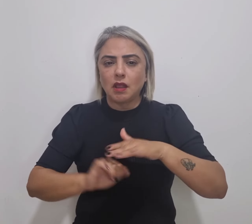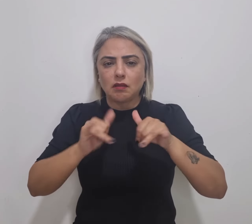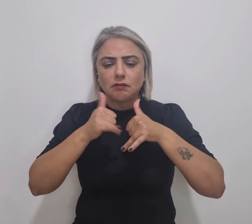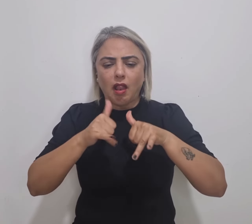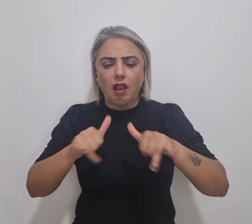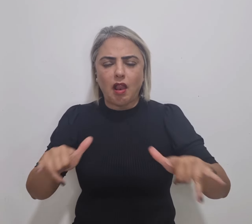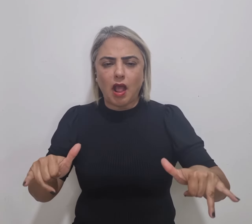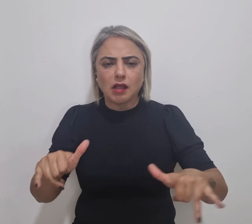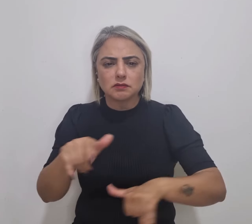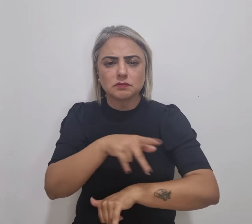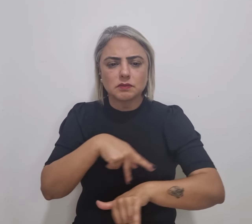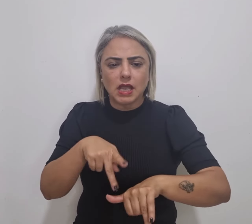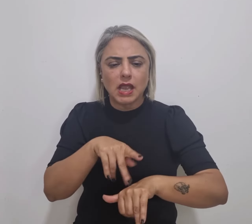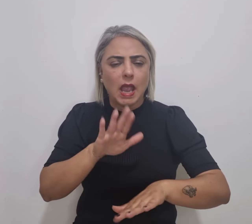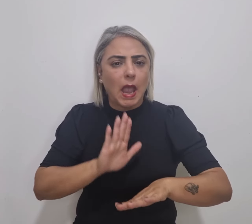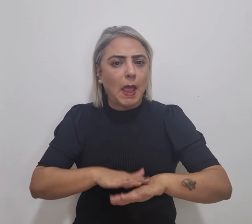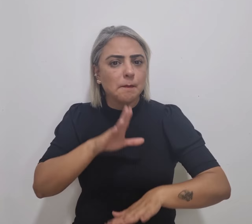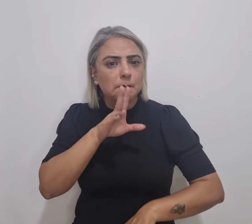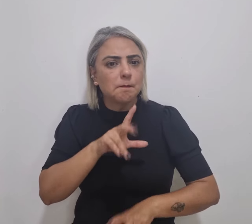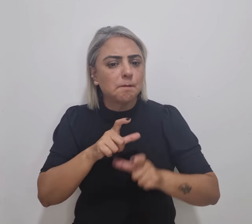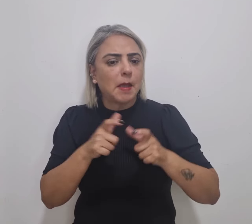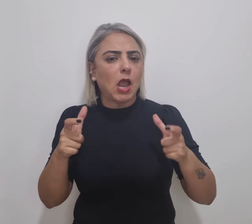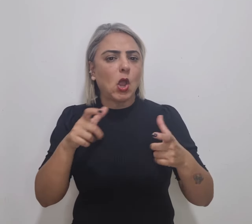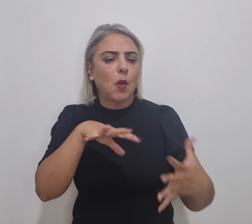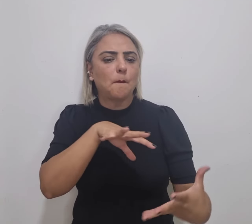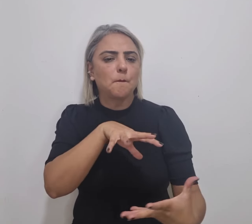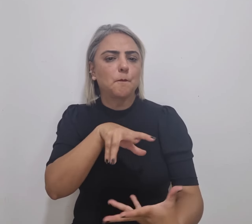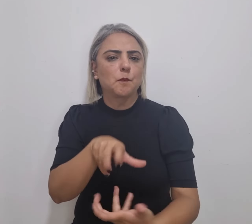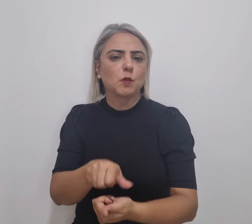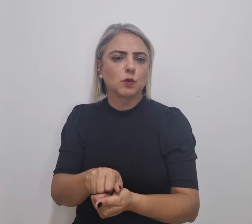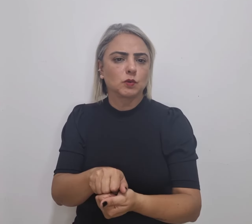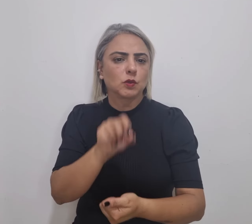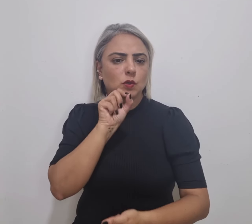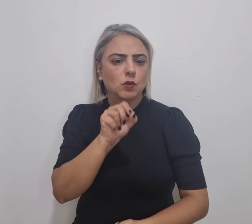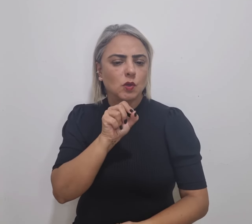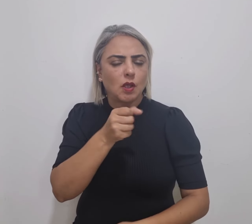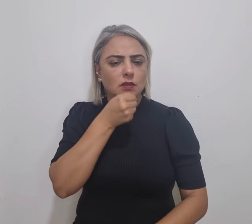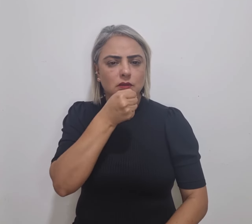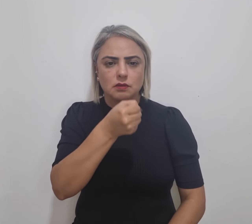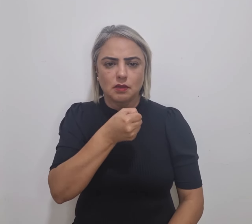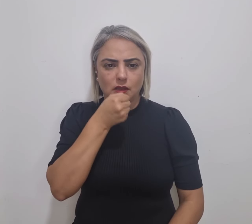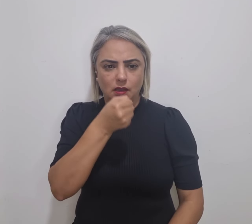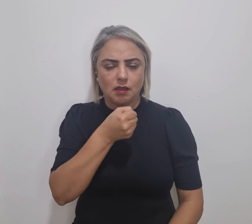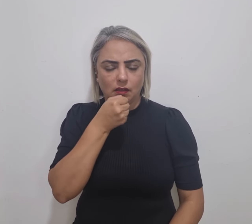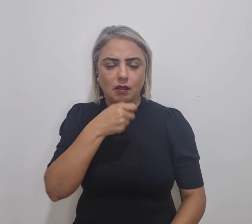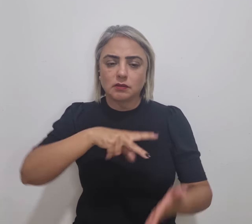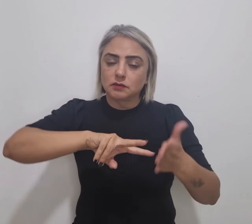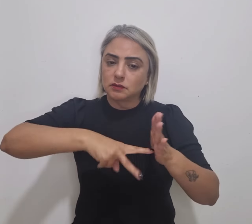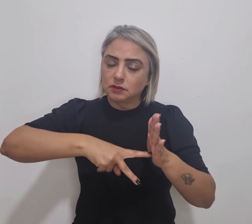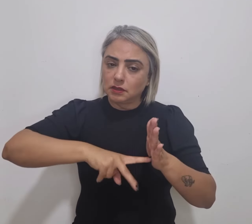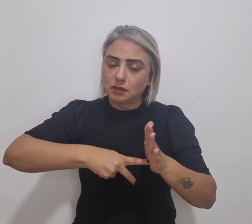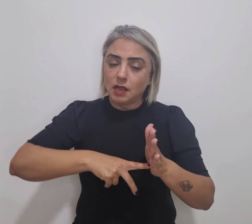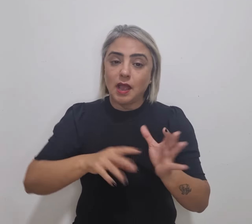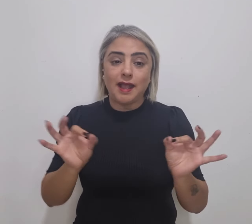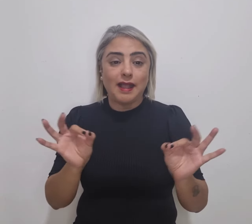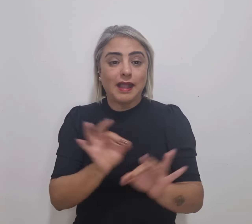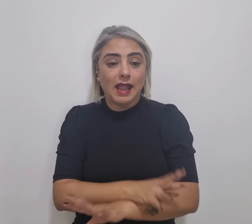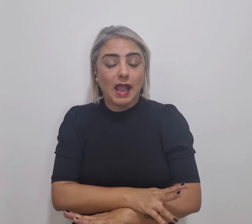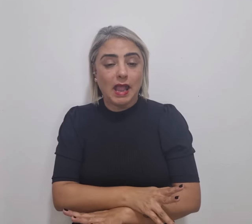país e uma das maiores do mundo. Com esta entrevista, o sindicato encerra a série